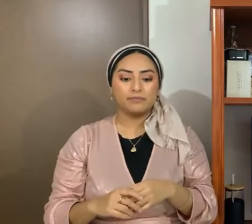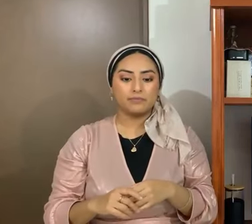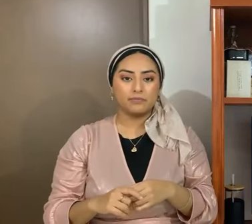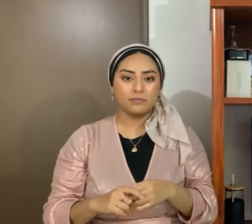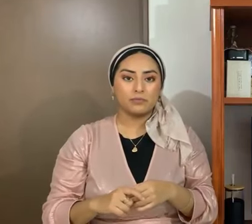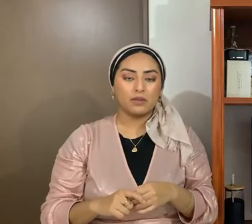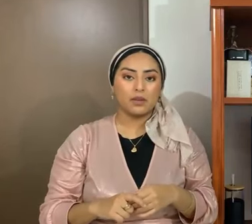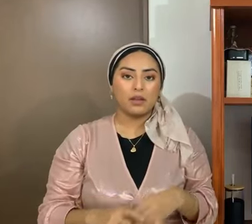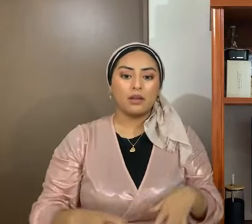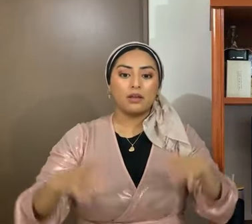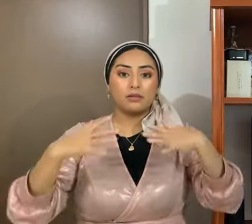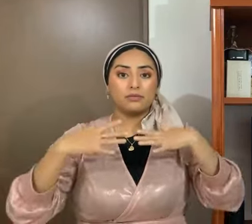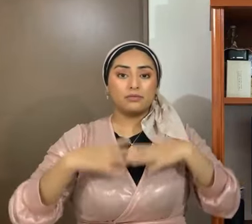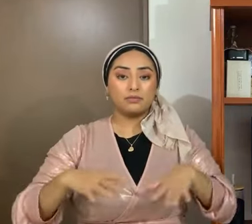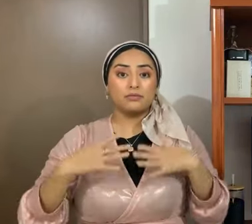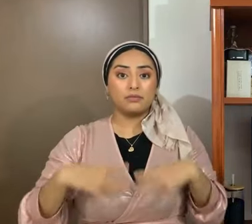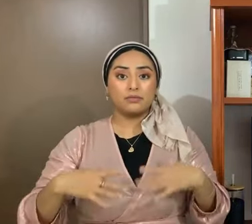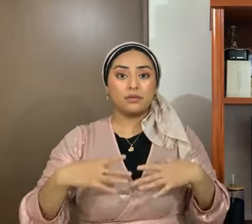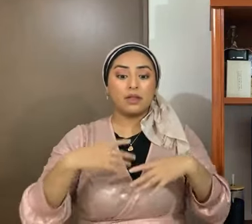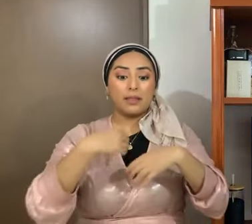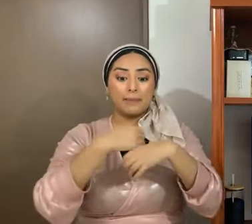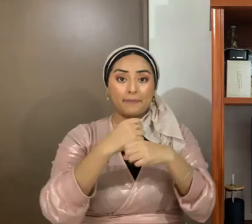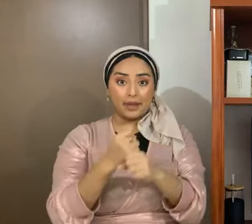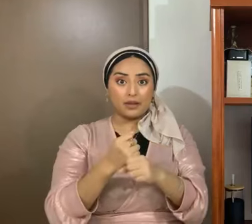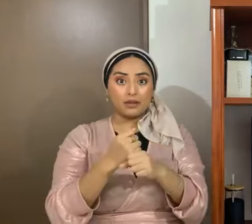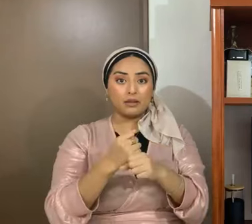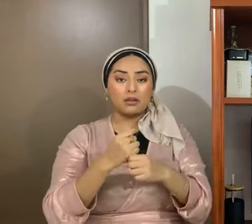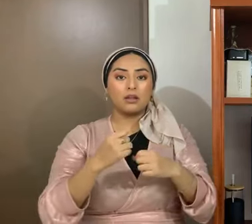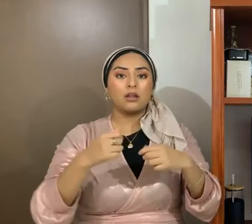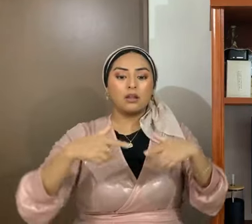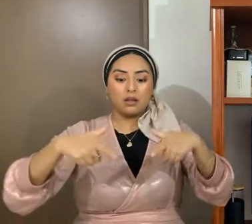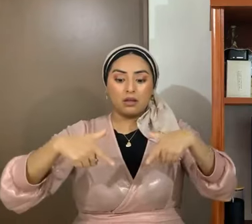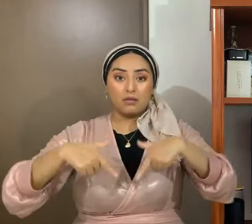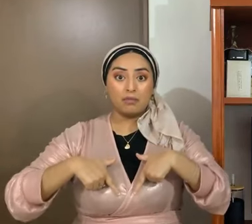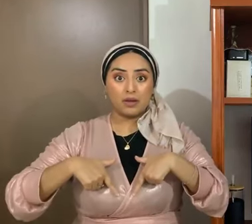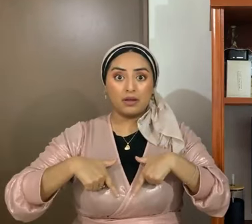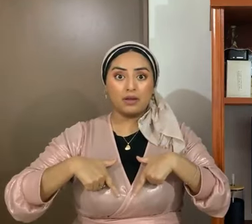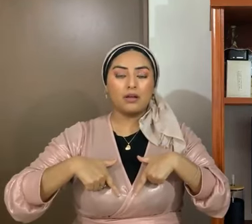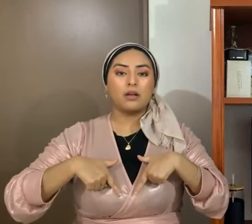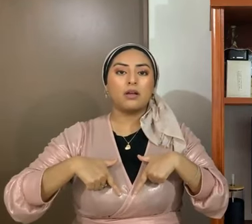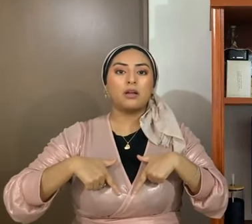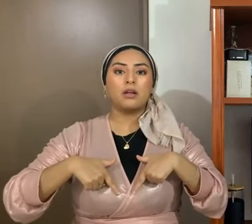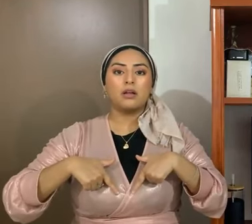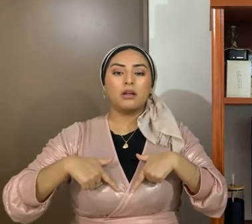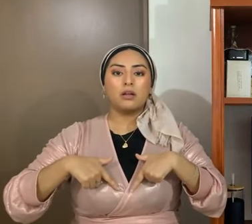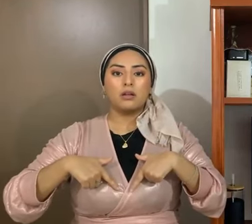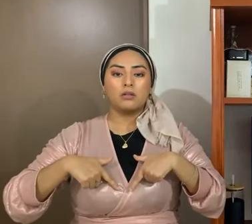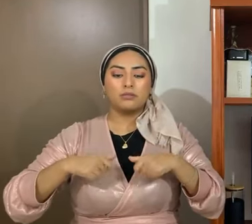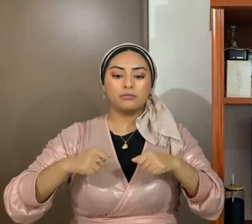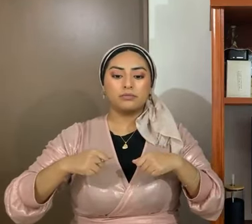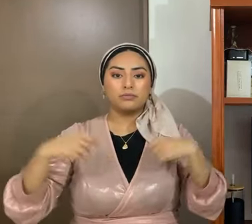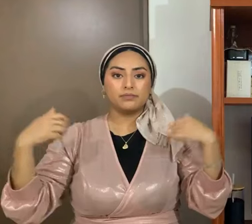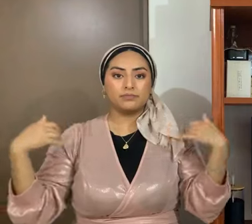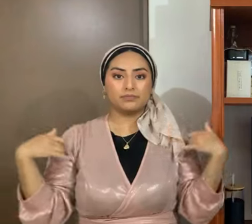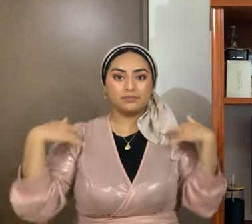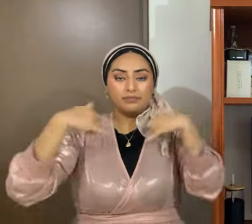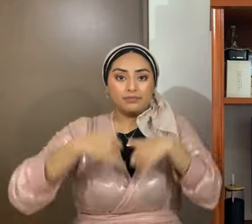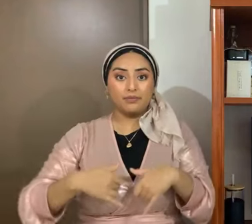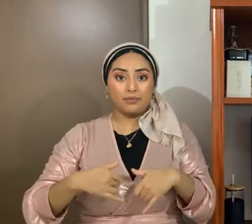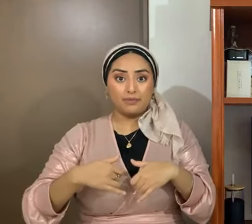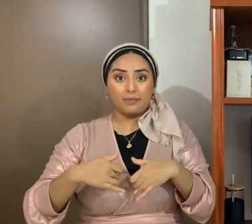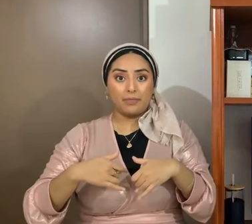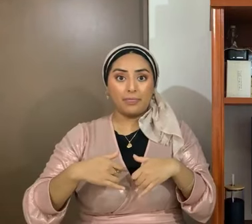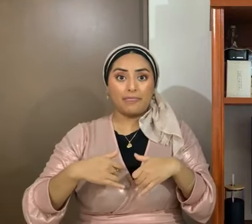sí. Las vestiduras que harán son estas: el pectoral, el efod, el manto, la túnica